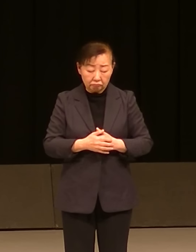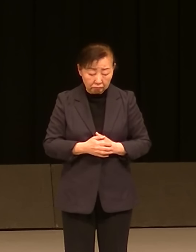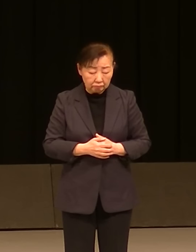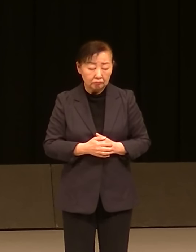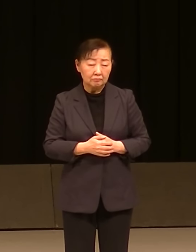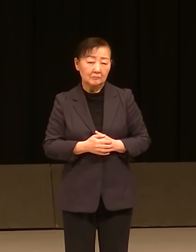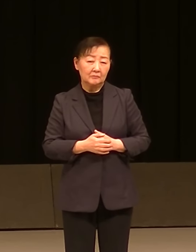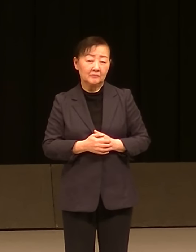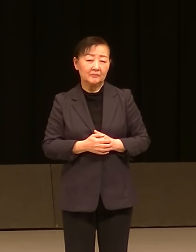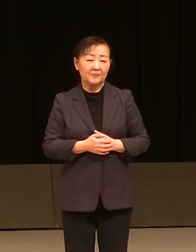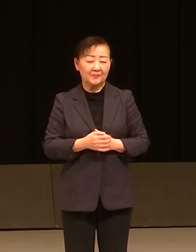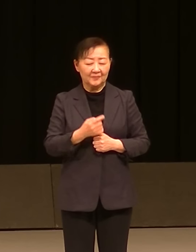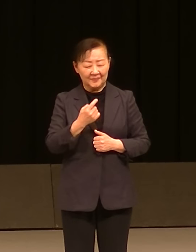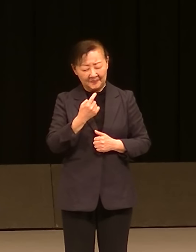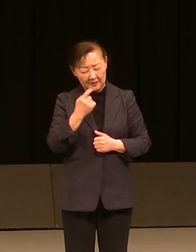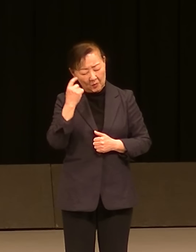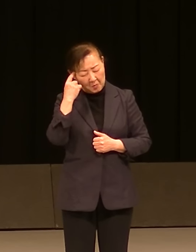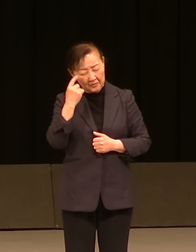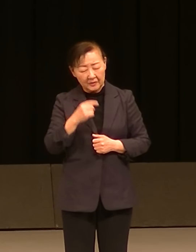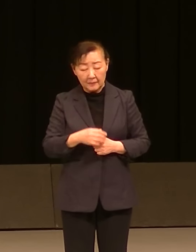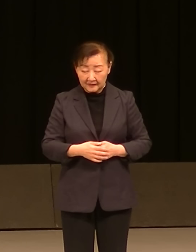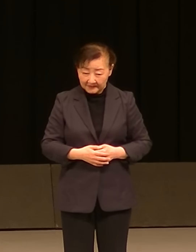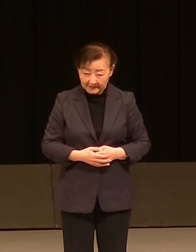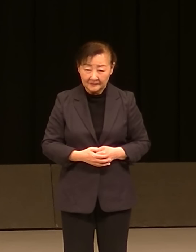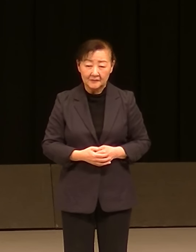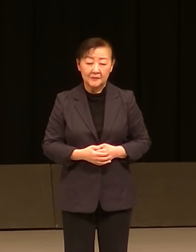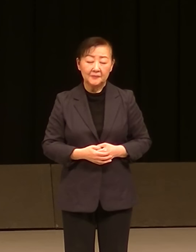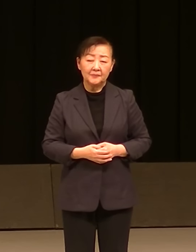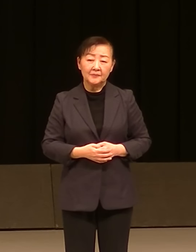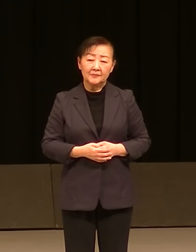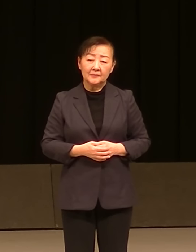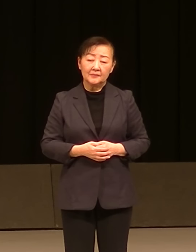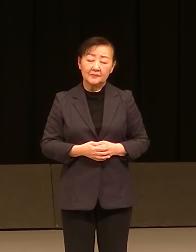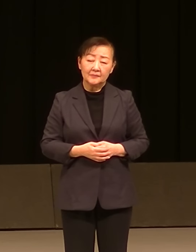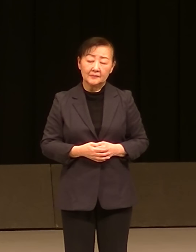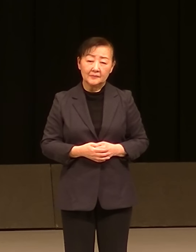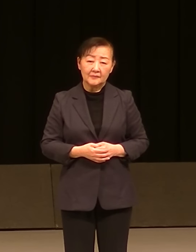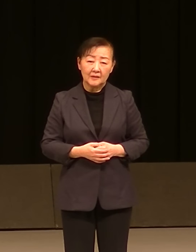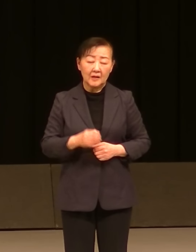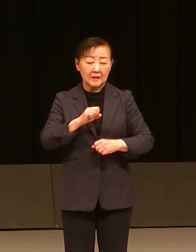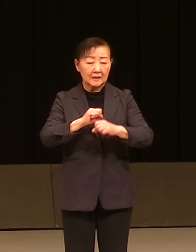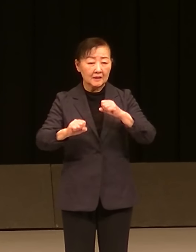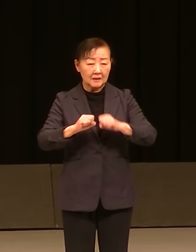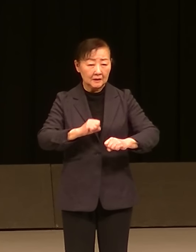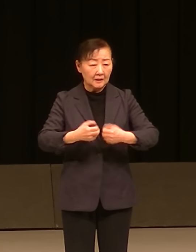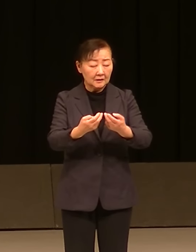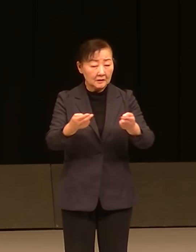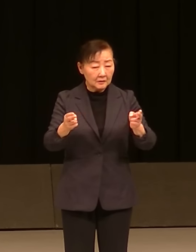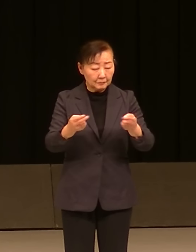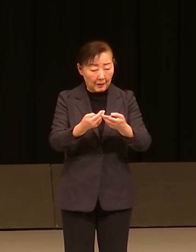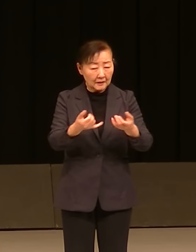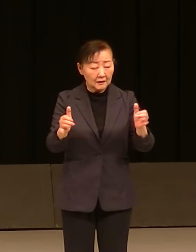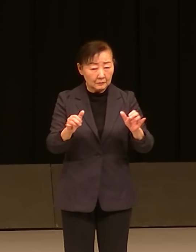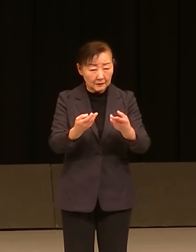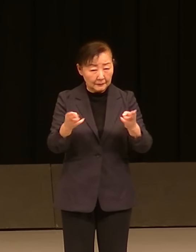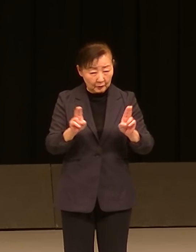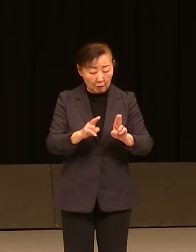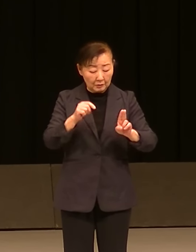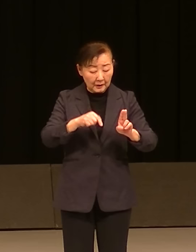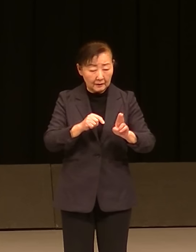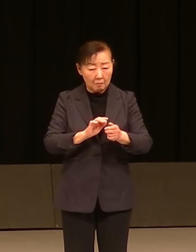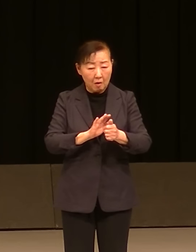に今私には思えてならないのでございます。でそうですね、自民党の中で背中を押されてるだとは申しますけ